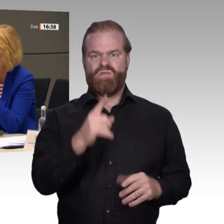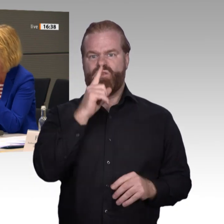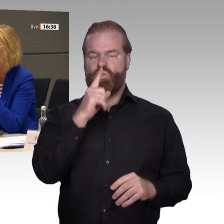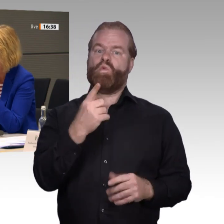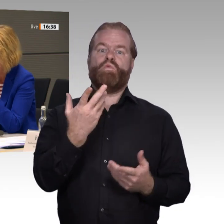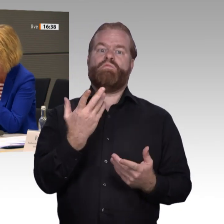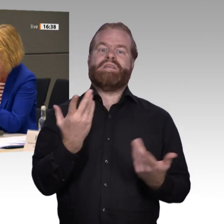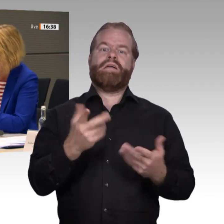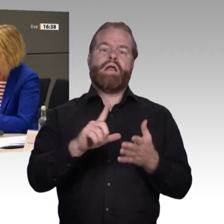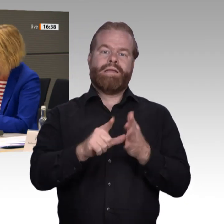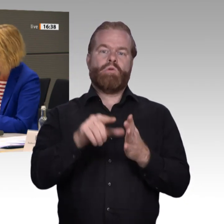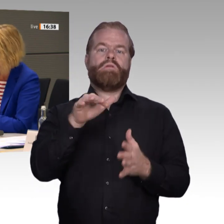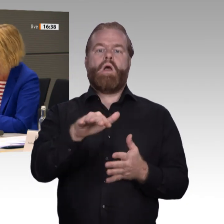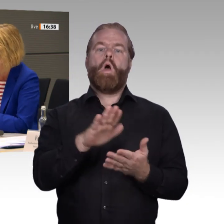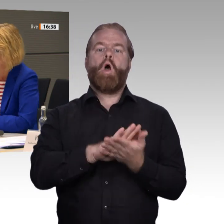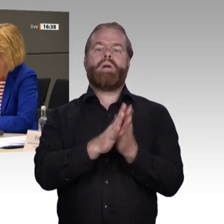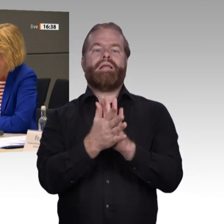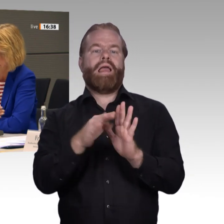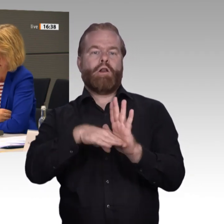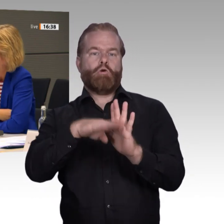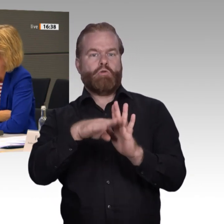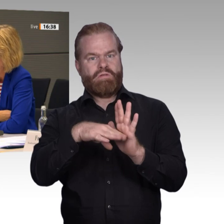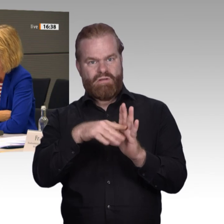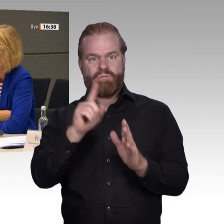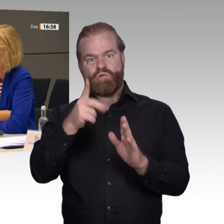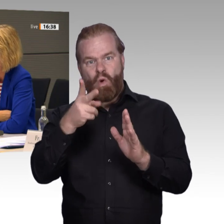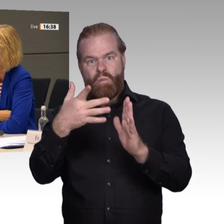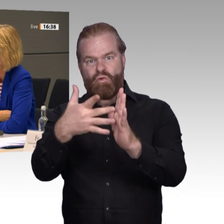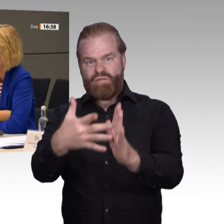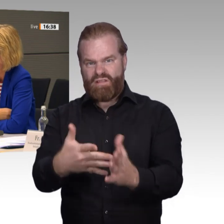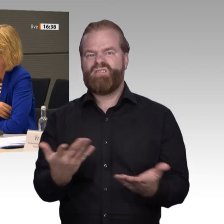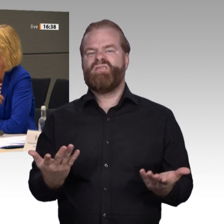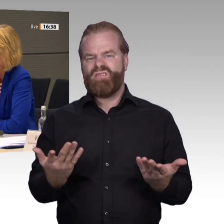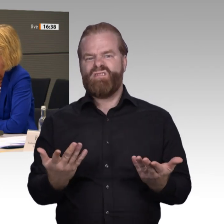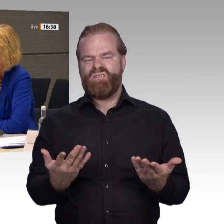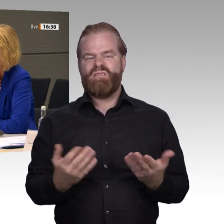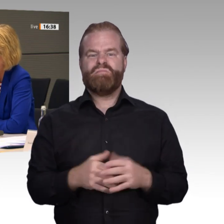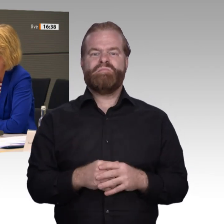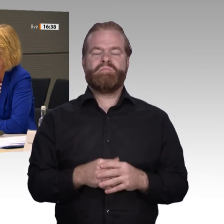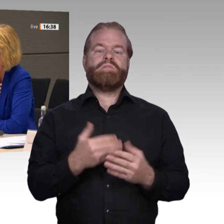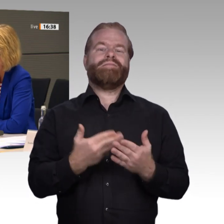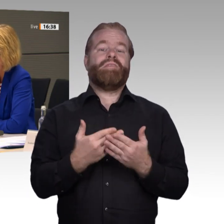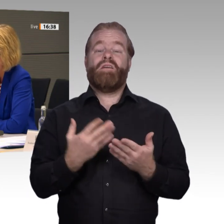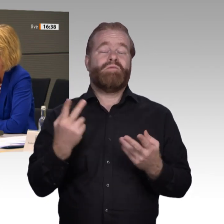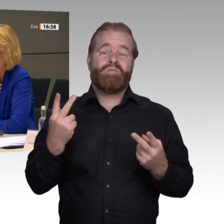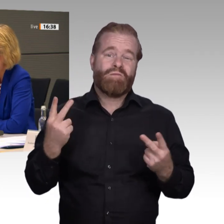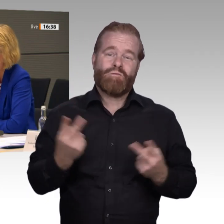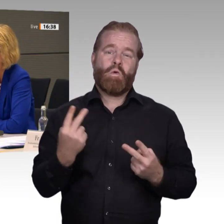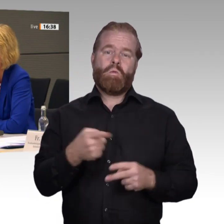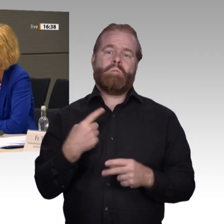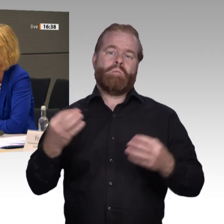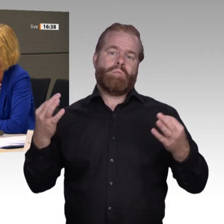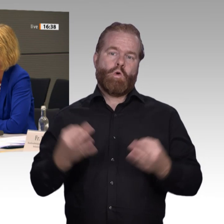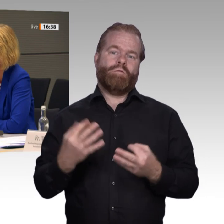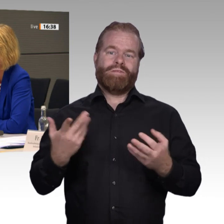brauchen wir tatsächlich die Prüfung, ob die Verbesserung bei Menschen ankommt, und auch im Gesamtplanverfahren,